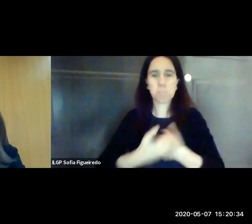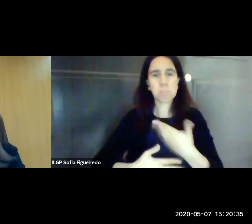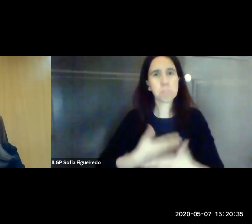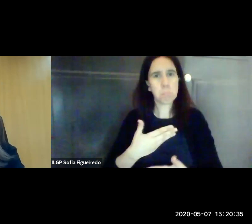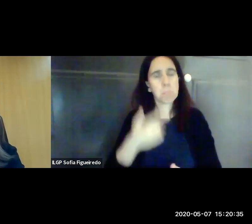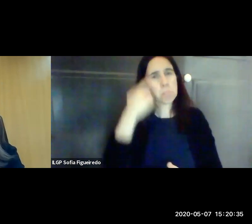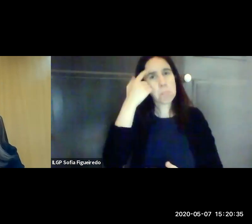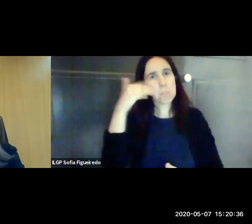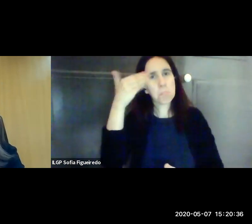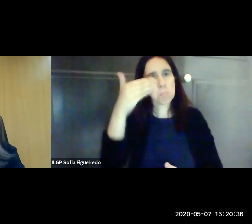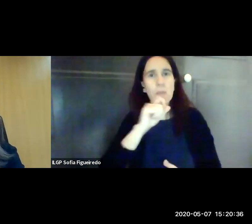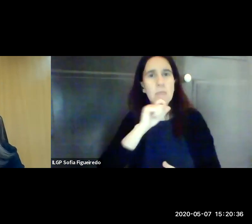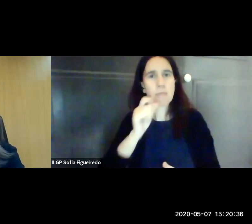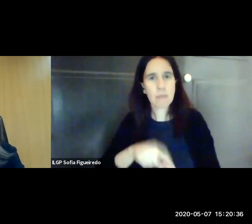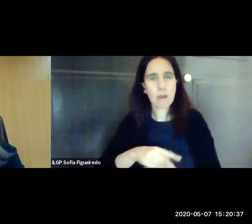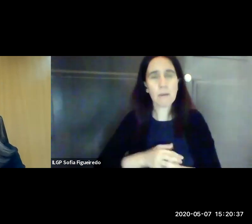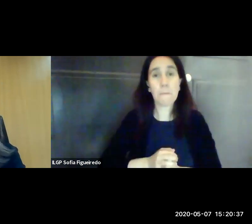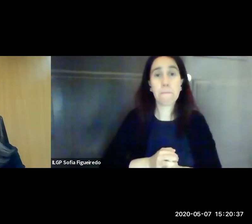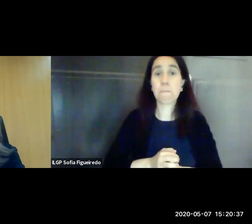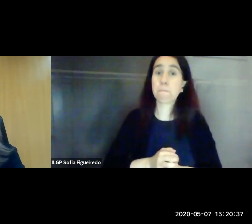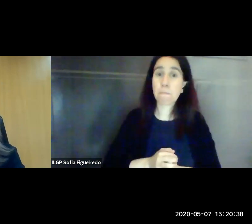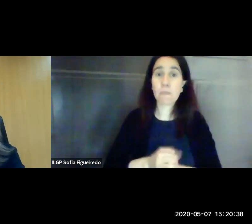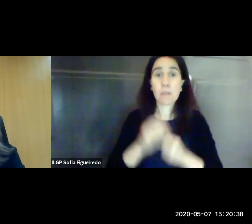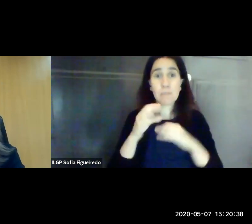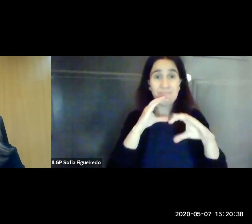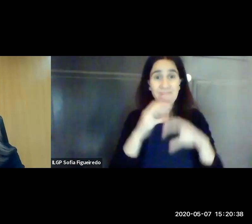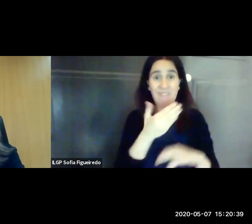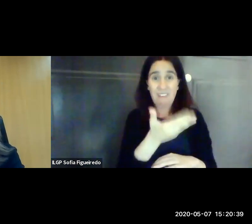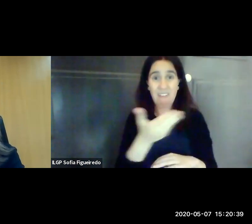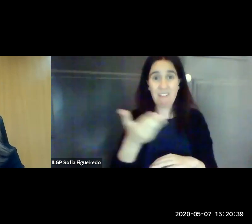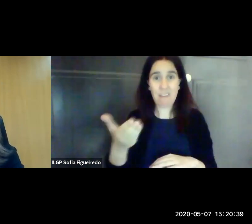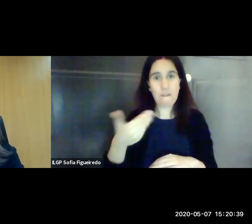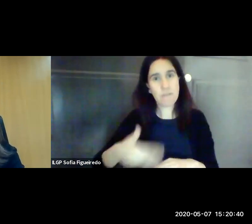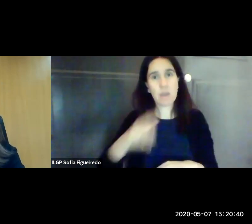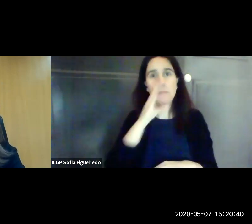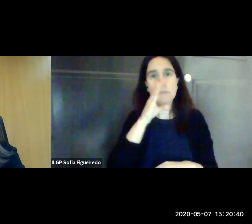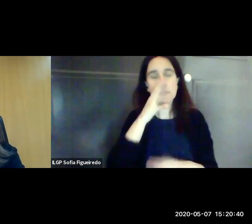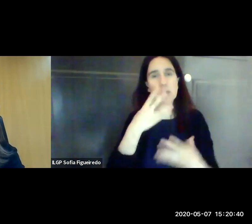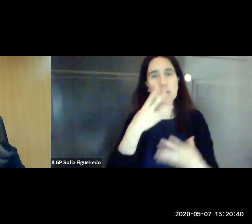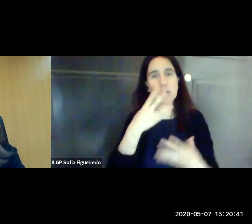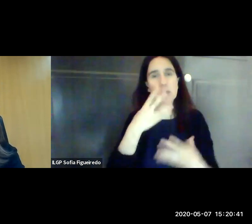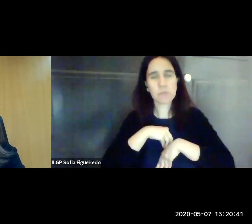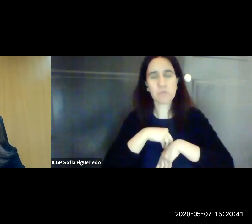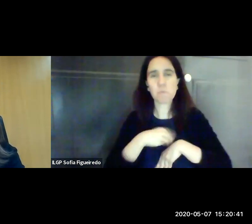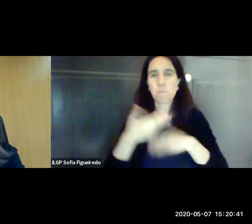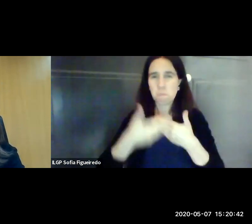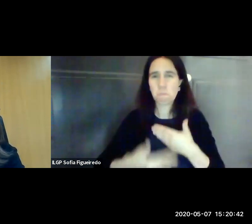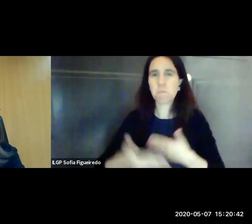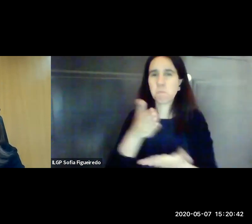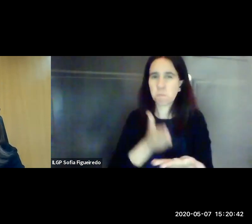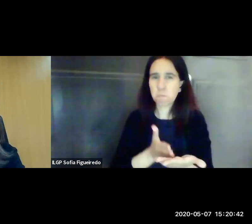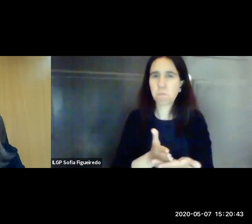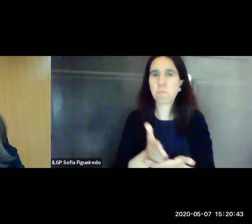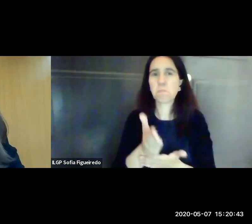considerar. E os canais que nós estamos agora a utilizar e que nos vamos habituando vão com certeza perdurar mais do